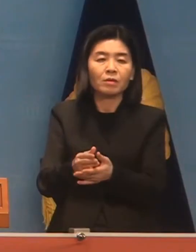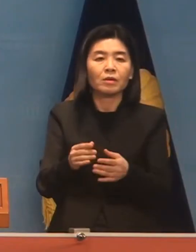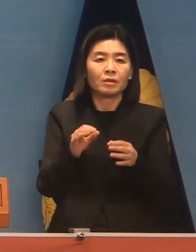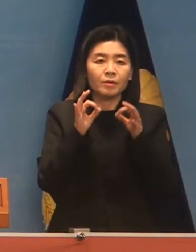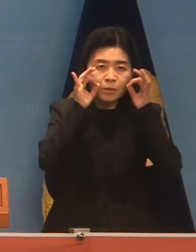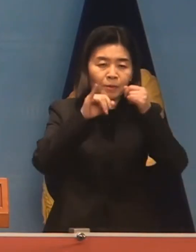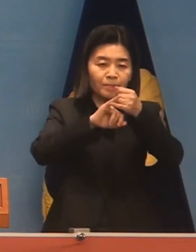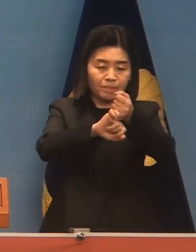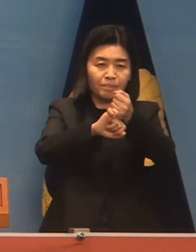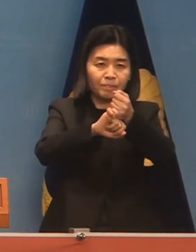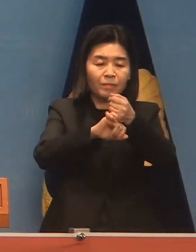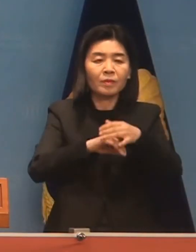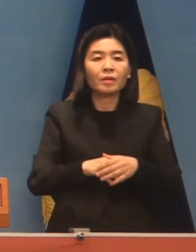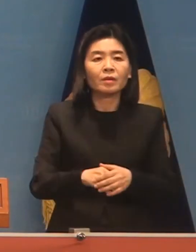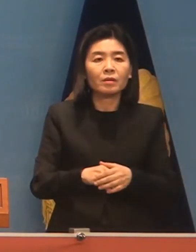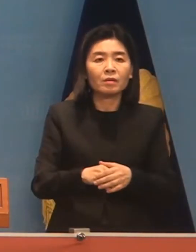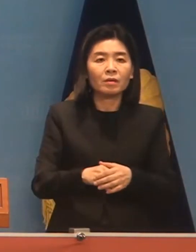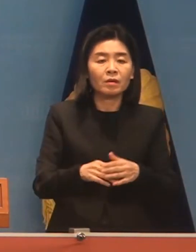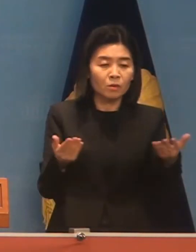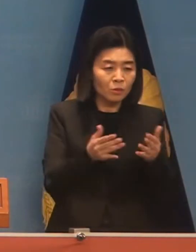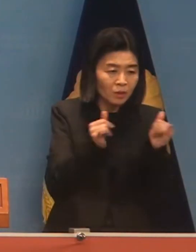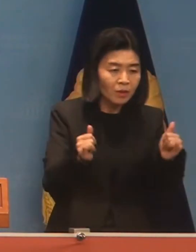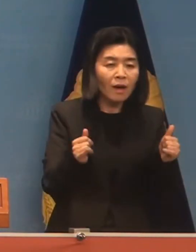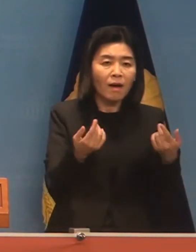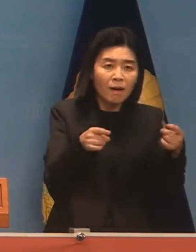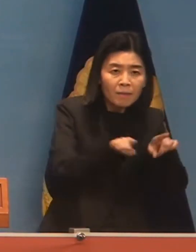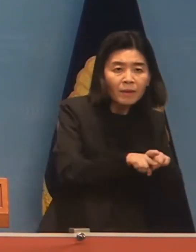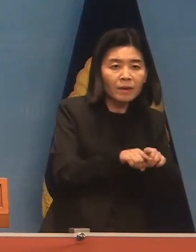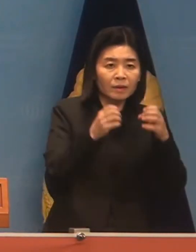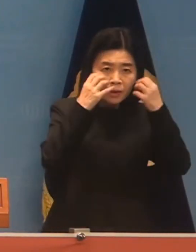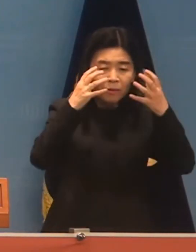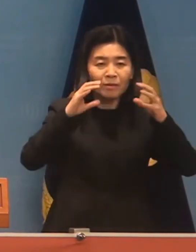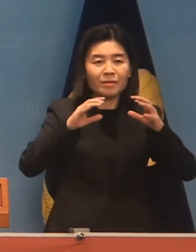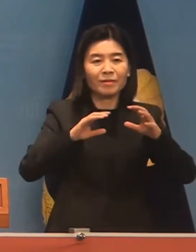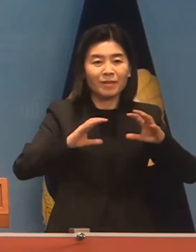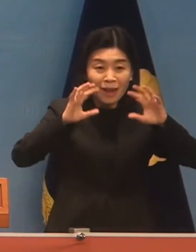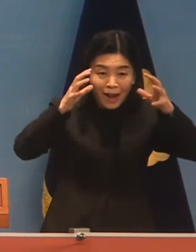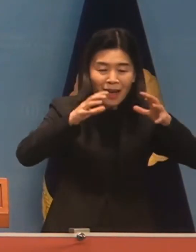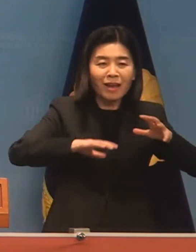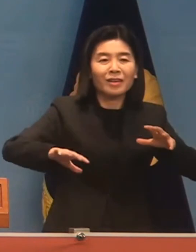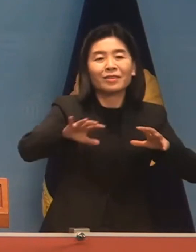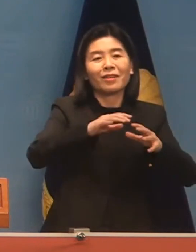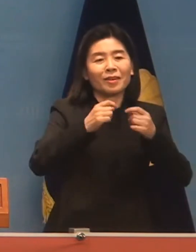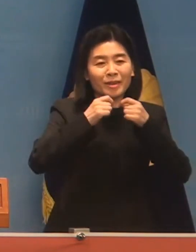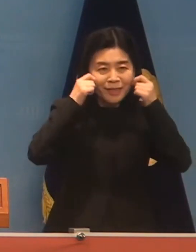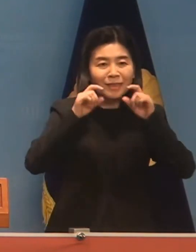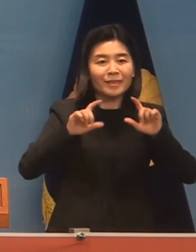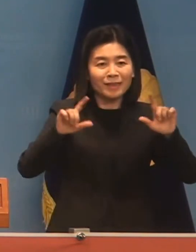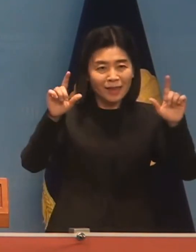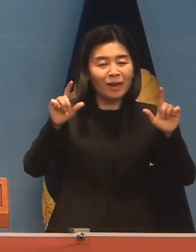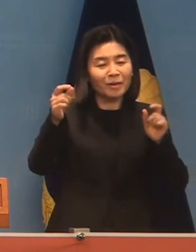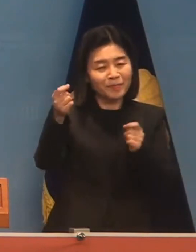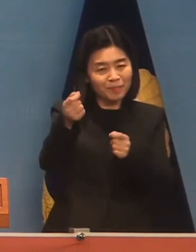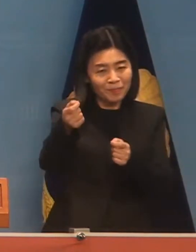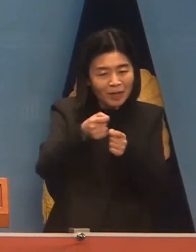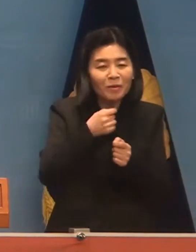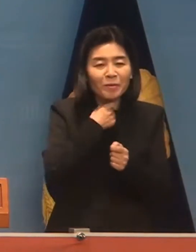함께하도록 하겠습니다. 그리고 그들과 함께 새로운 공화국에서 웃을 수 있는 날을 앞당기겠습니다.